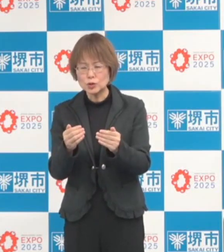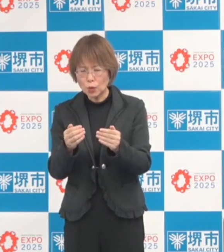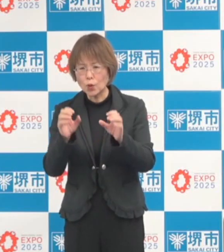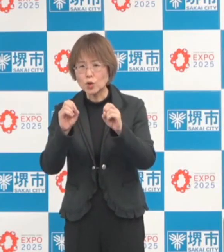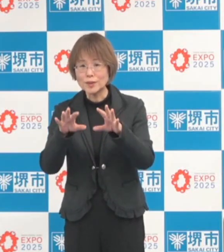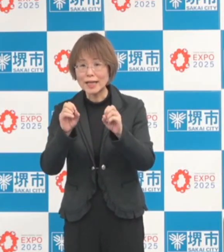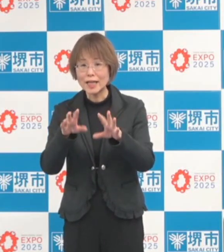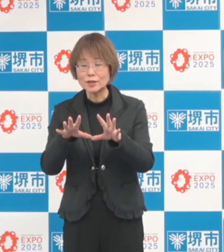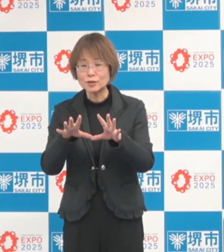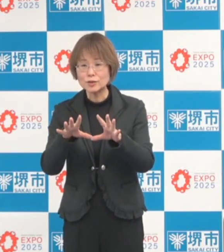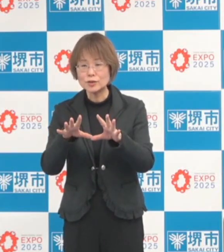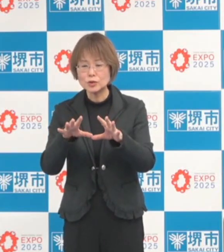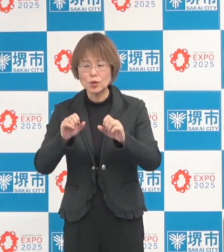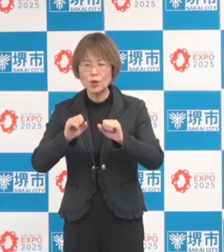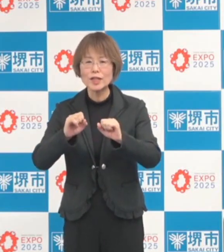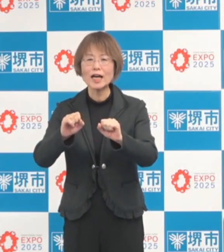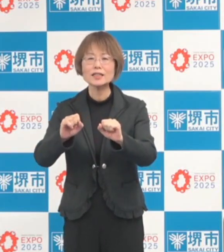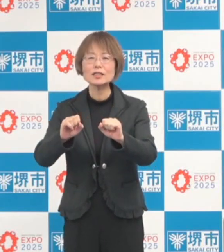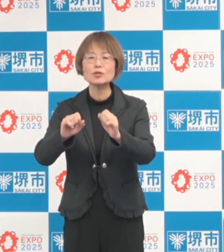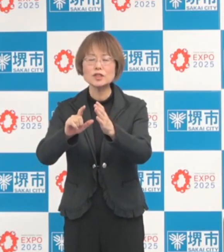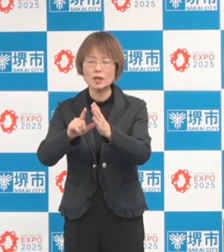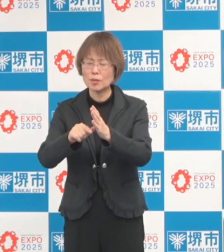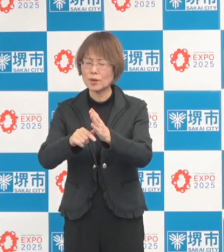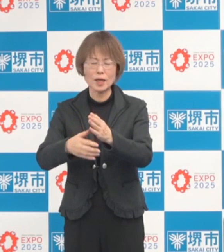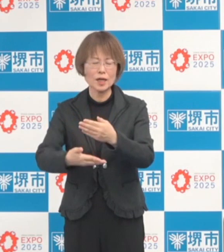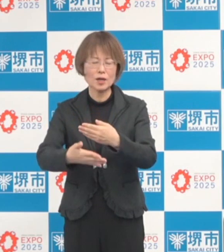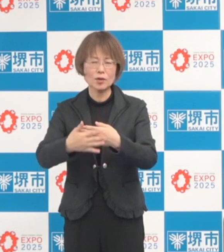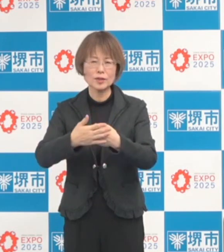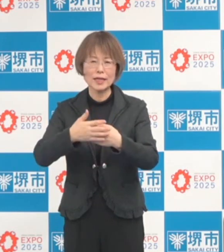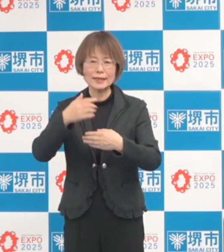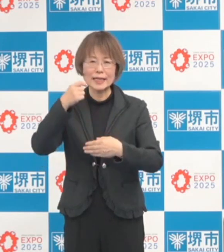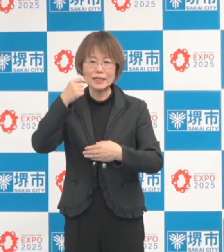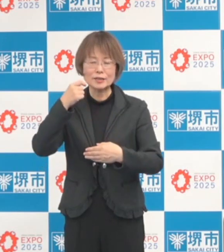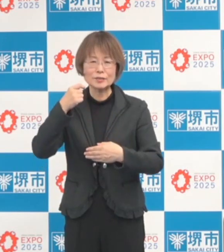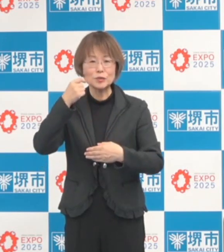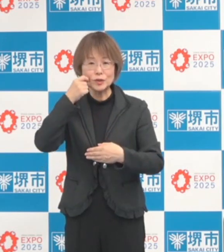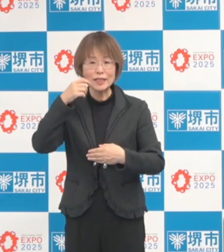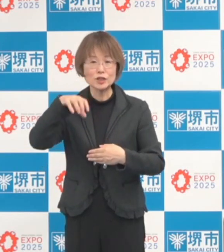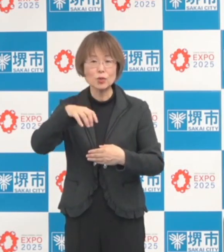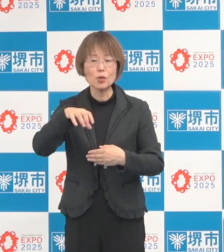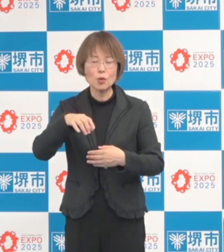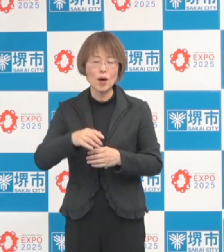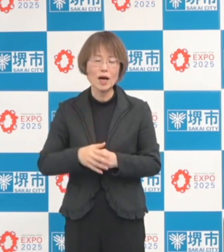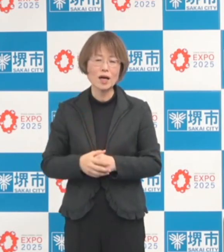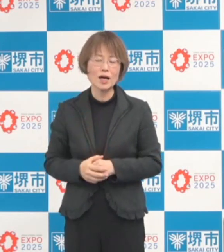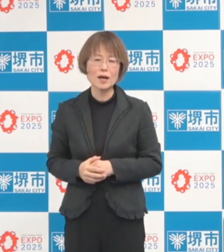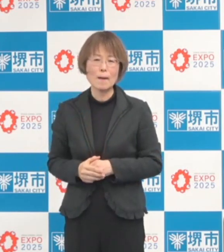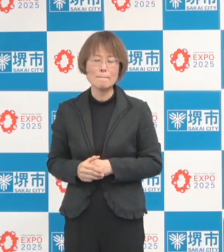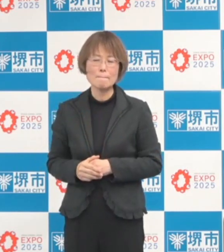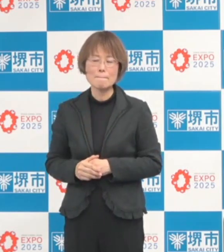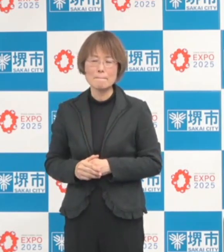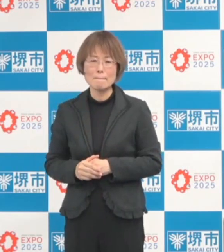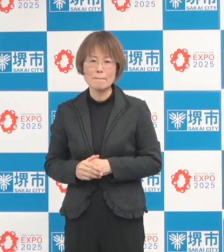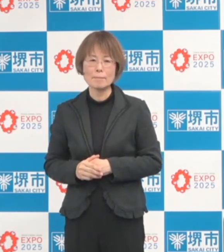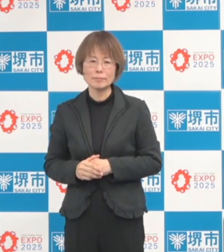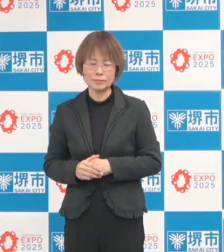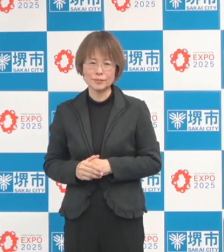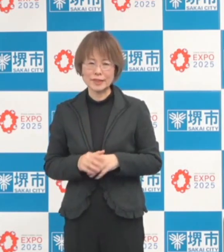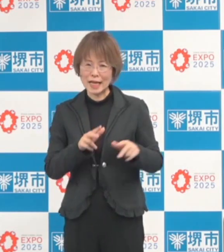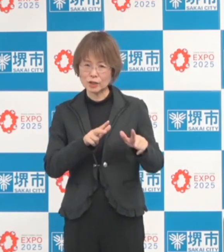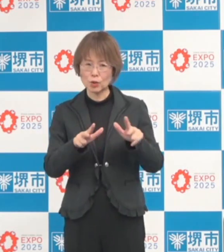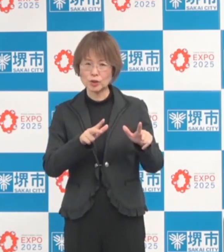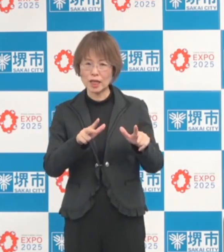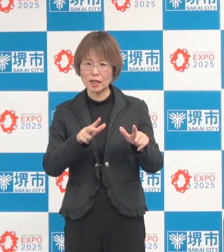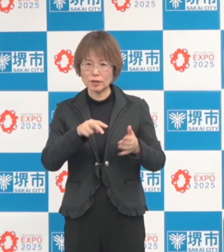し、それを行ったとしてもどうしても補えないところは、例えばじゃあ行政とし